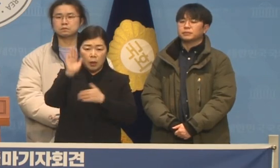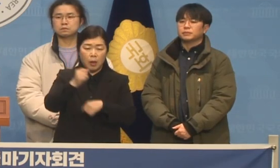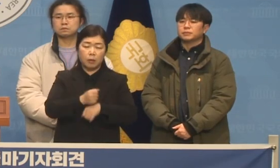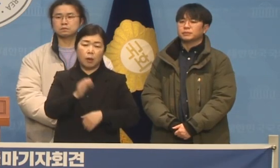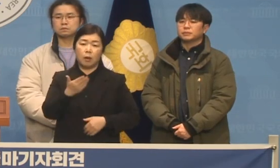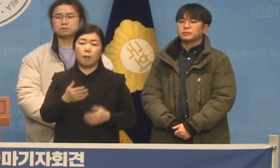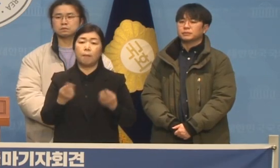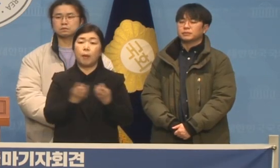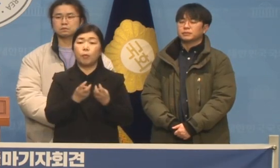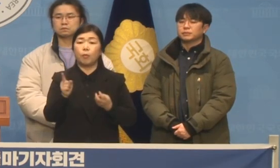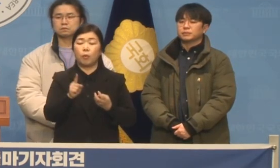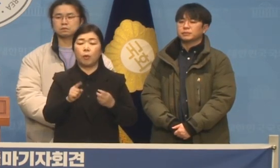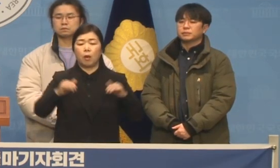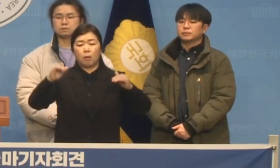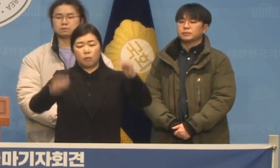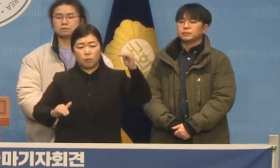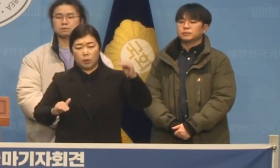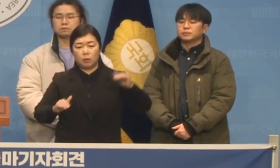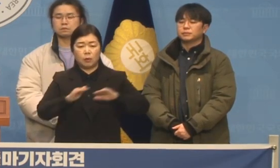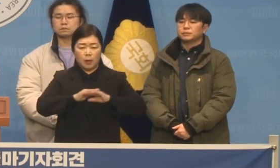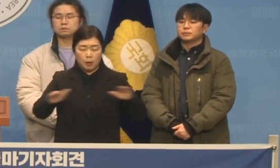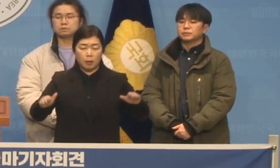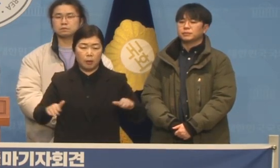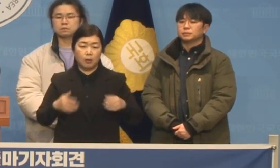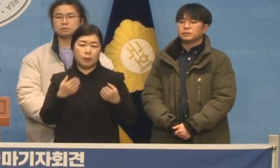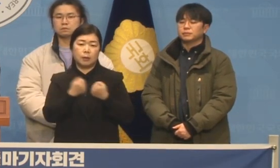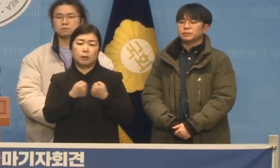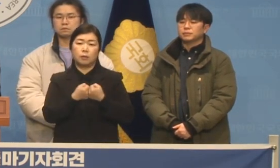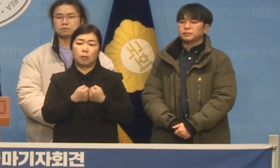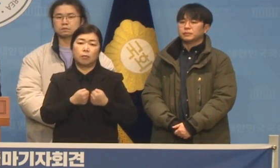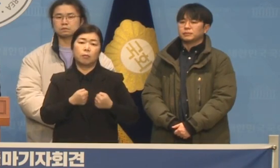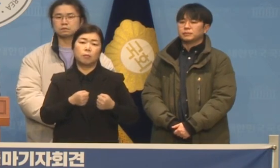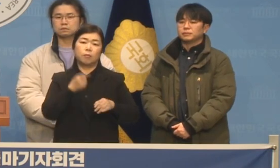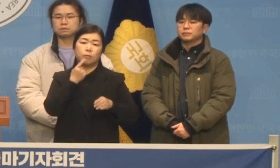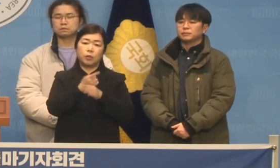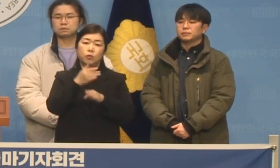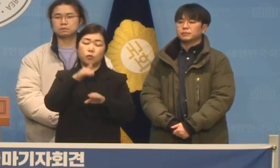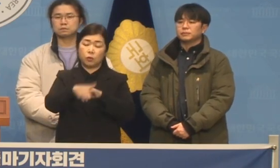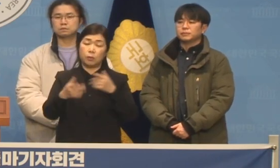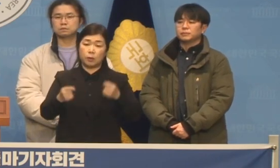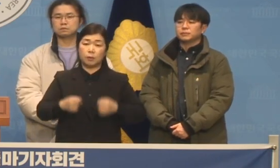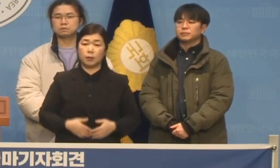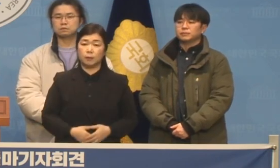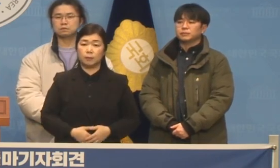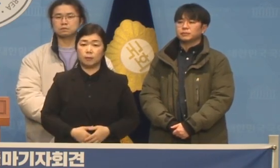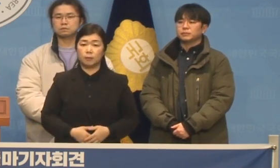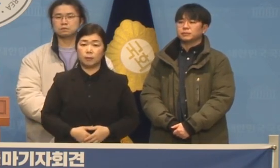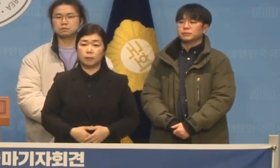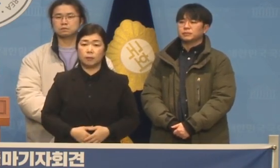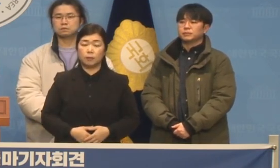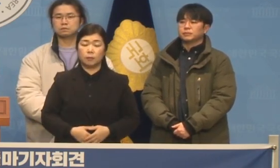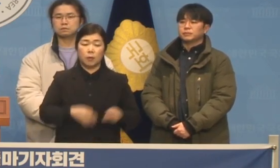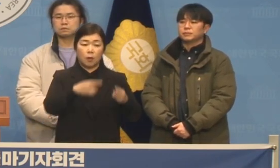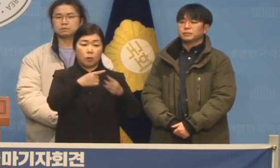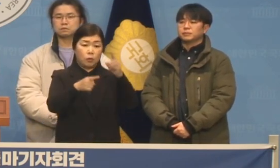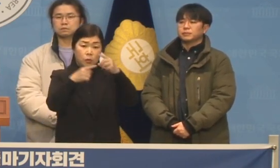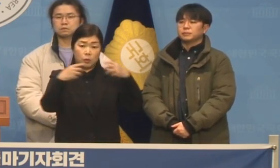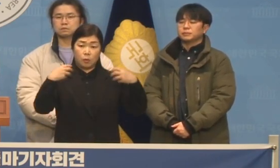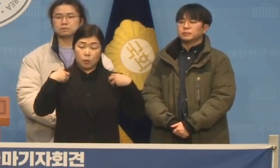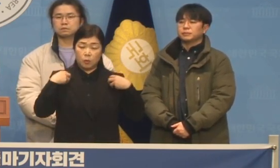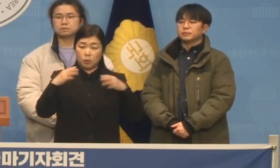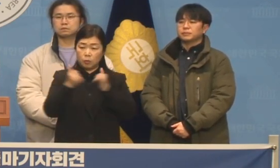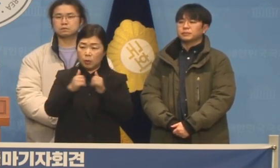불평등에 맞서는 민주주의입니다. 윤석열 정부는 국민의 삶을 돌보기는커녕 무너뜨리고